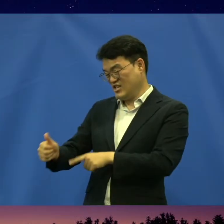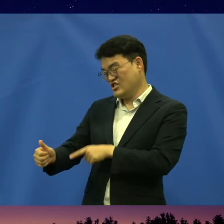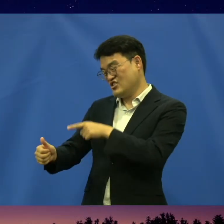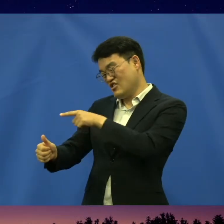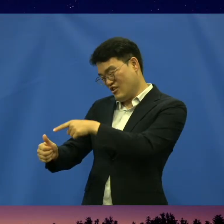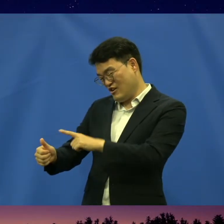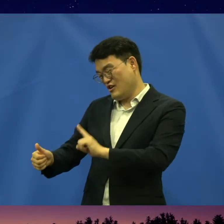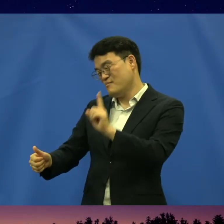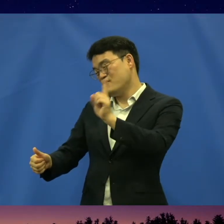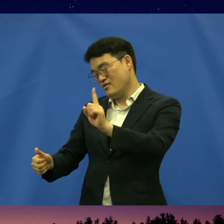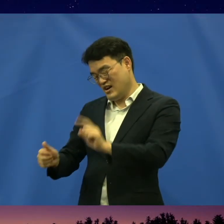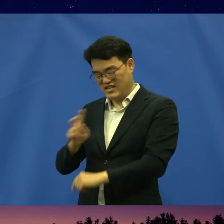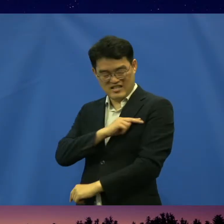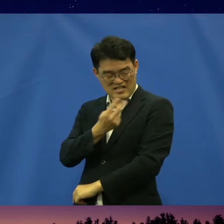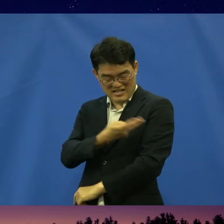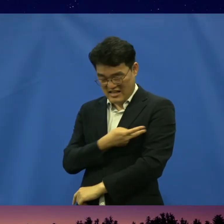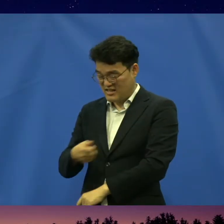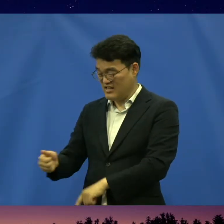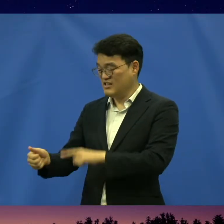반응하지 않았습니다.